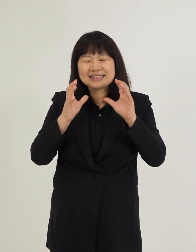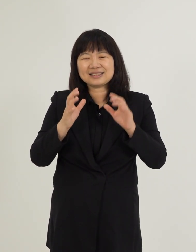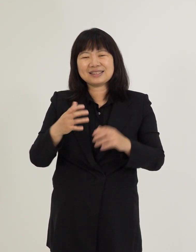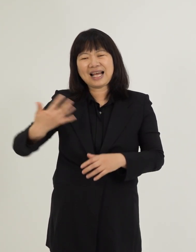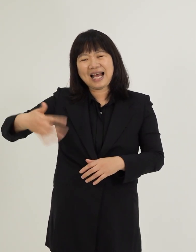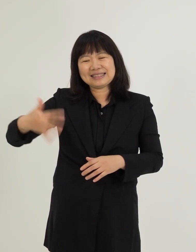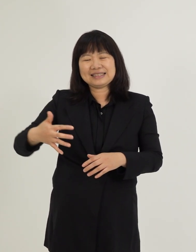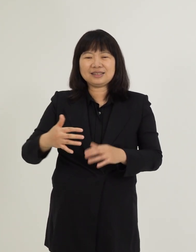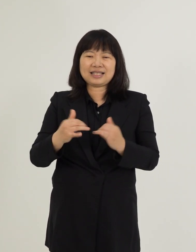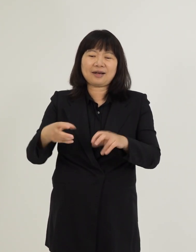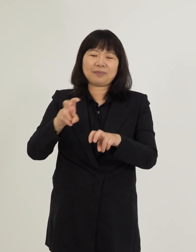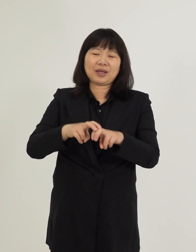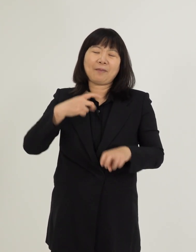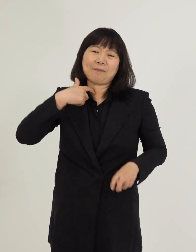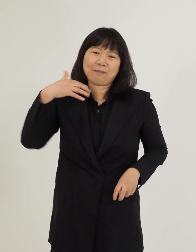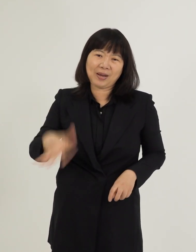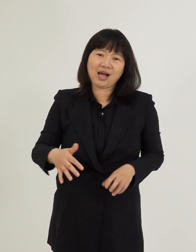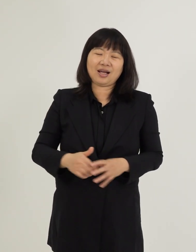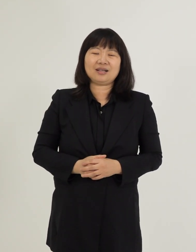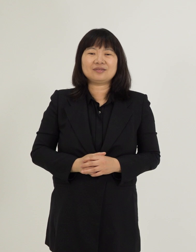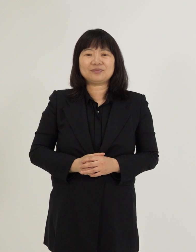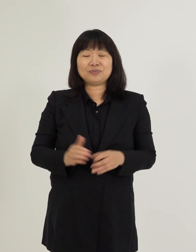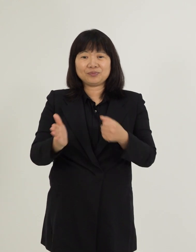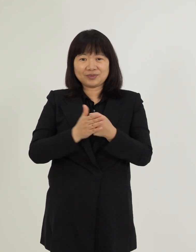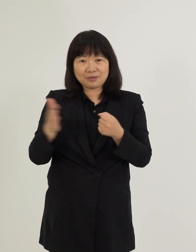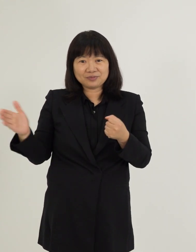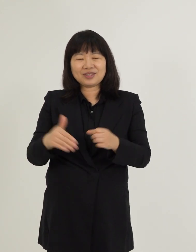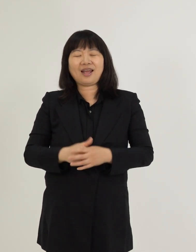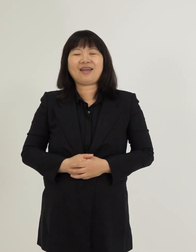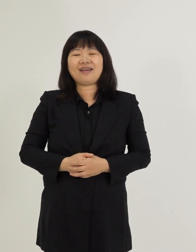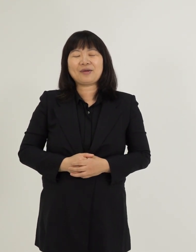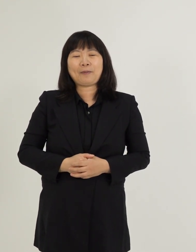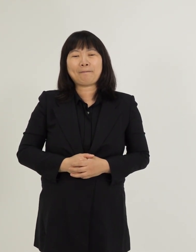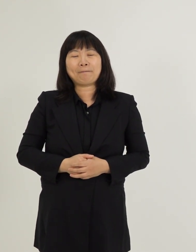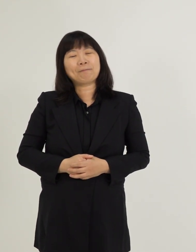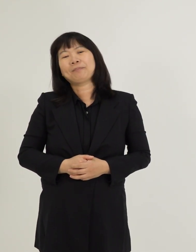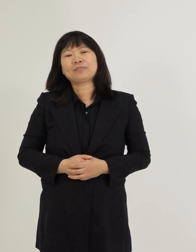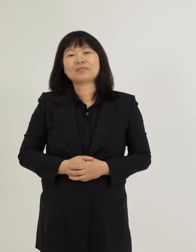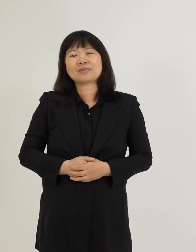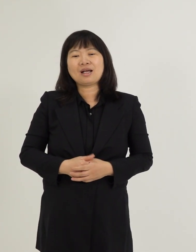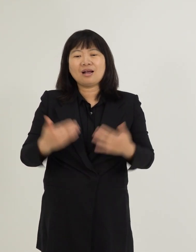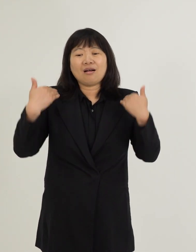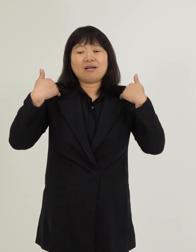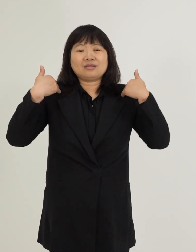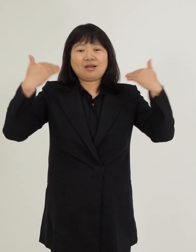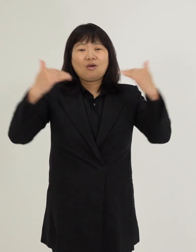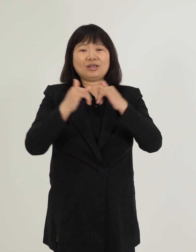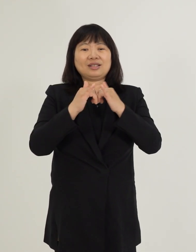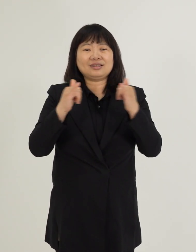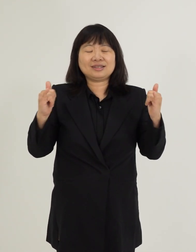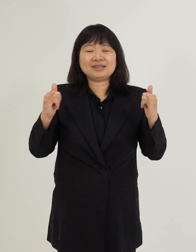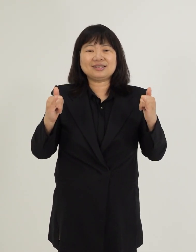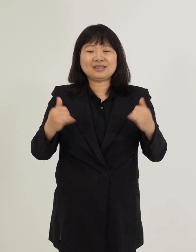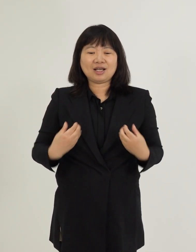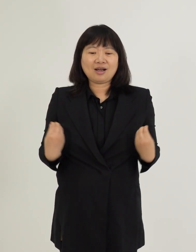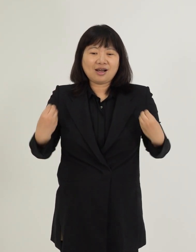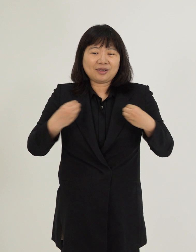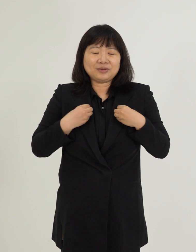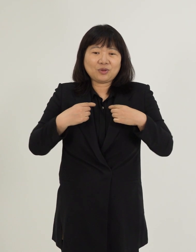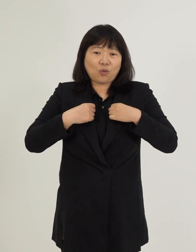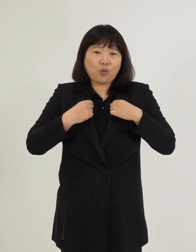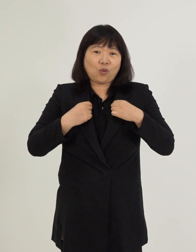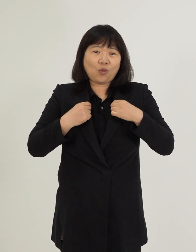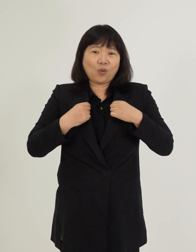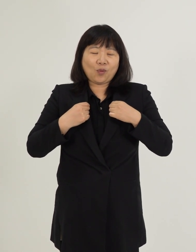못한 어린 나귀. 거기다가 자기들이 입던 이런 옷까지 막 그 서민들이 쫓아다녔을 때 무슨 좋은